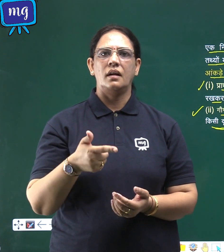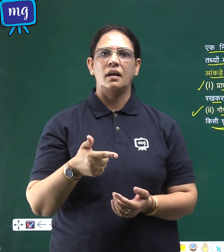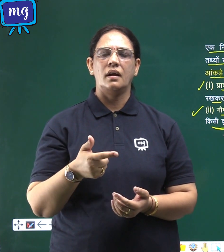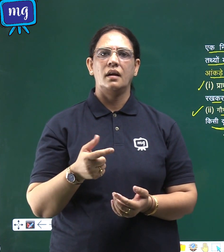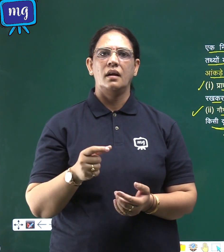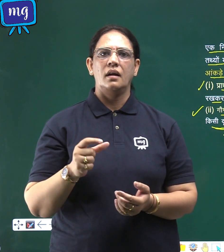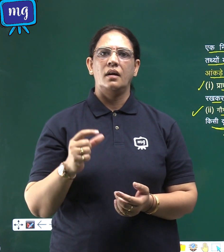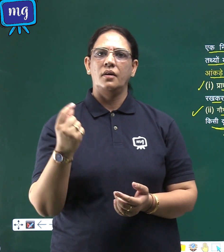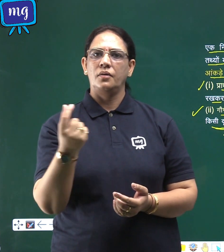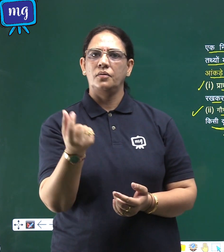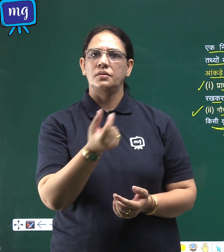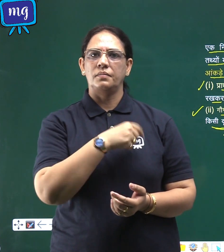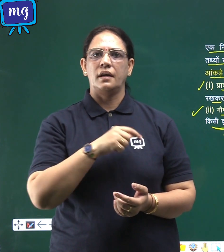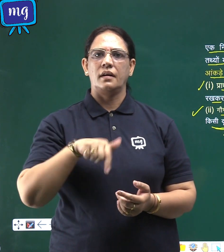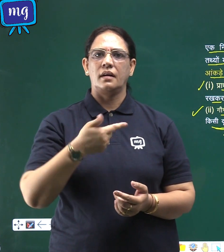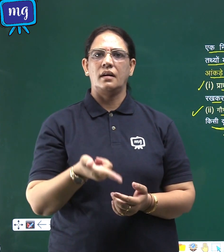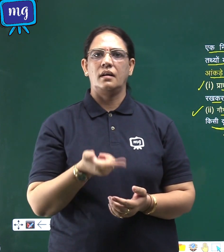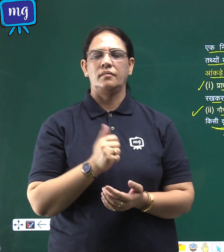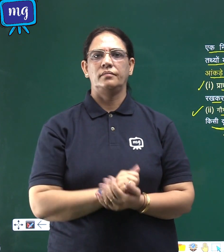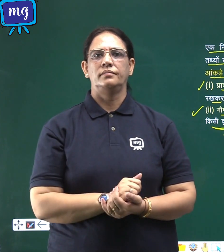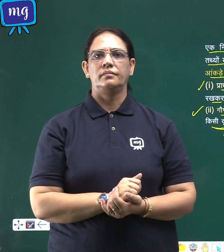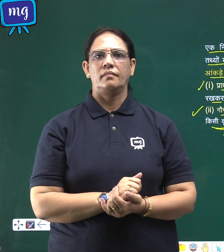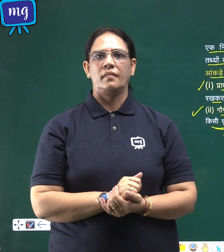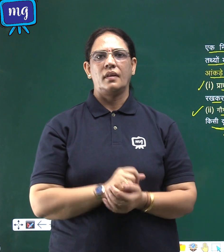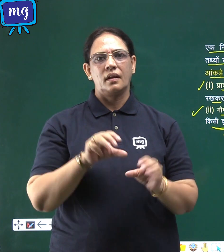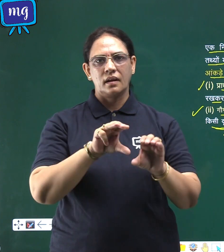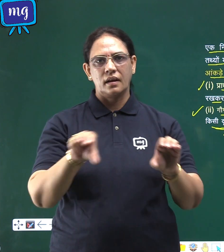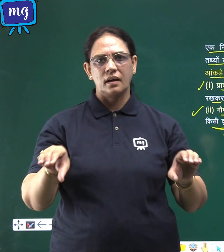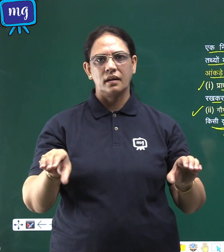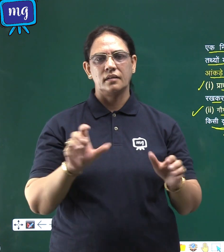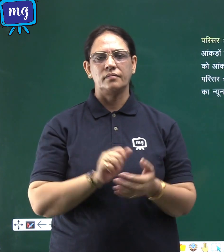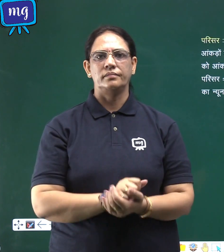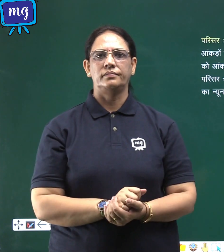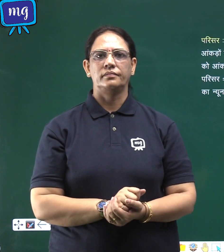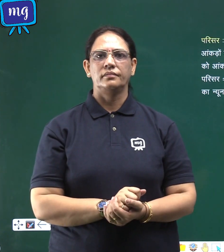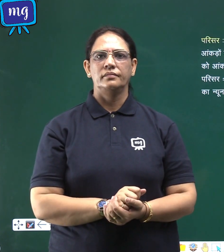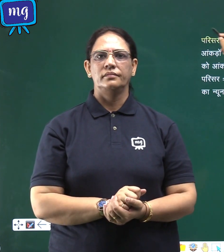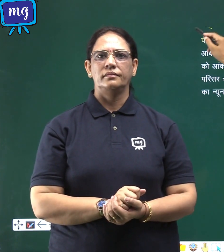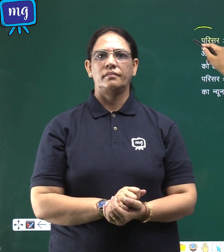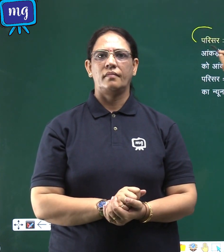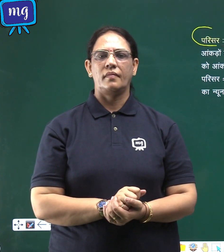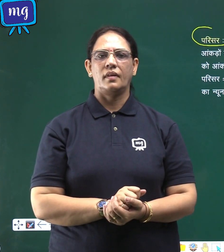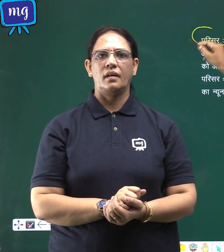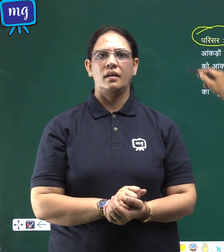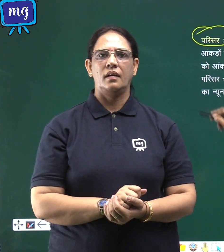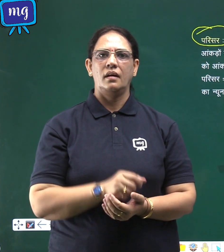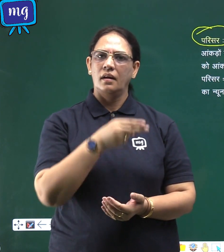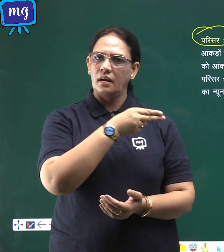समझ आ गया प्रिशर